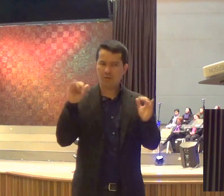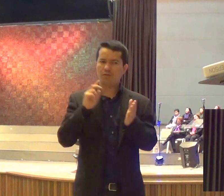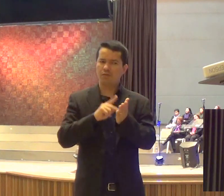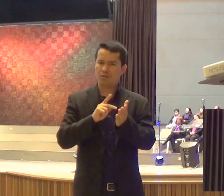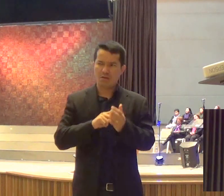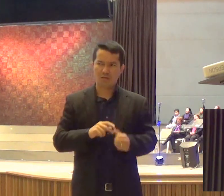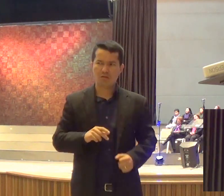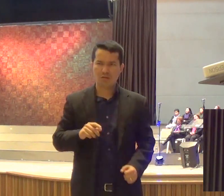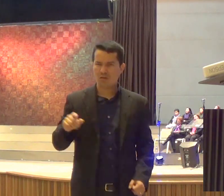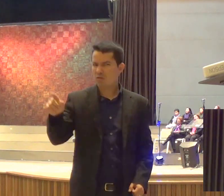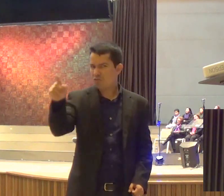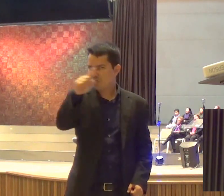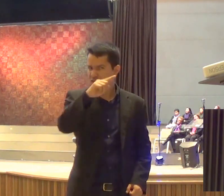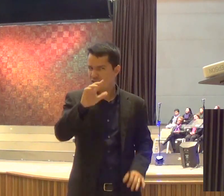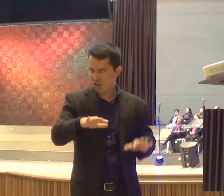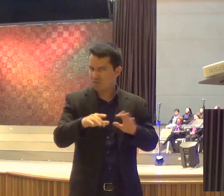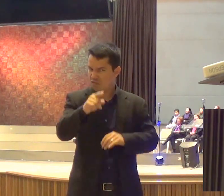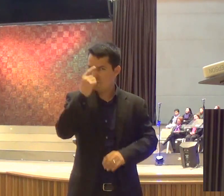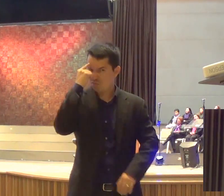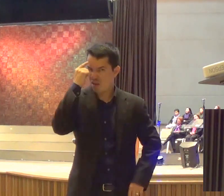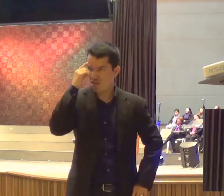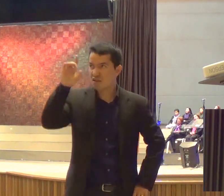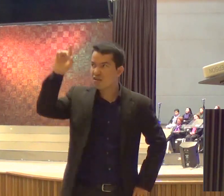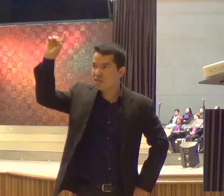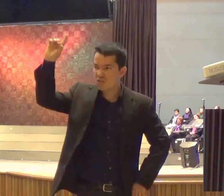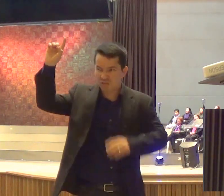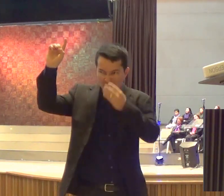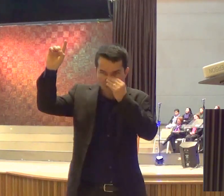quantas vezes não parece que Deus está dormindo